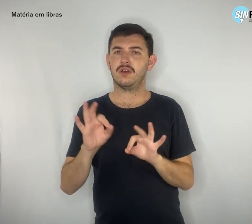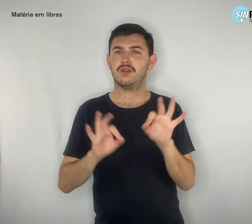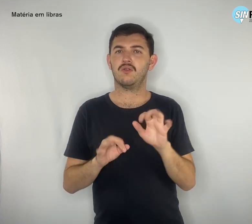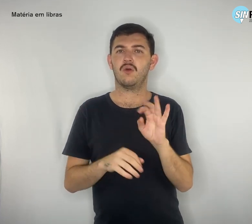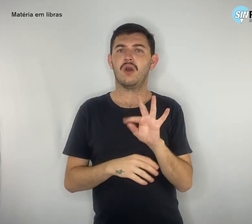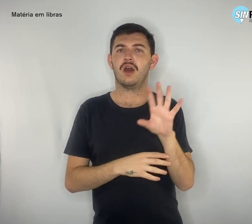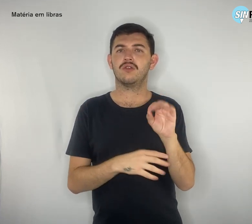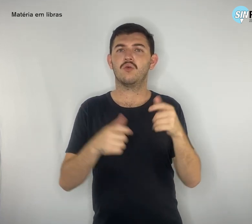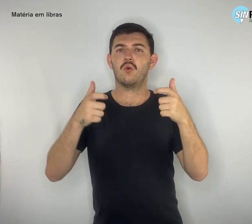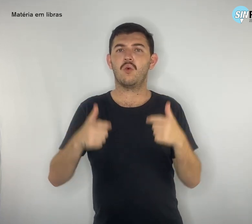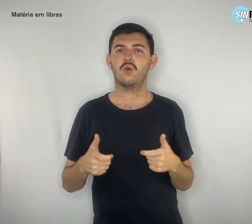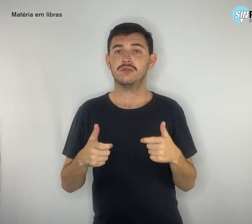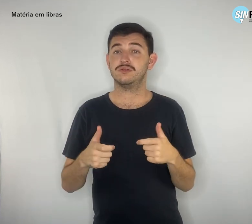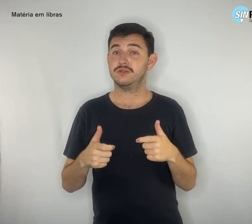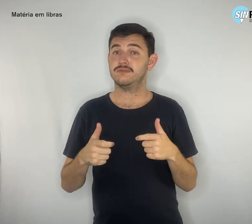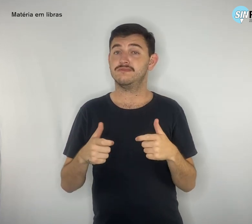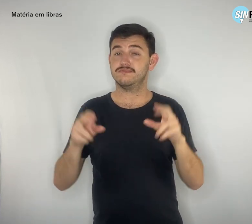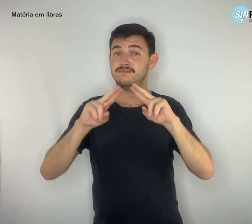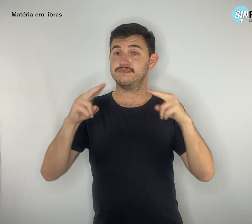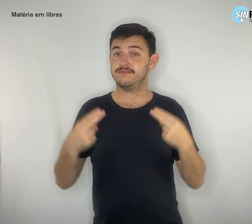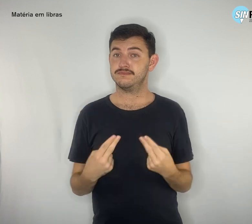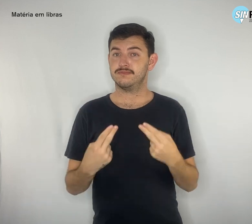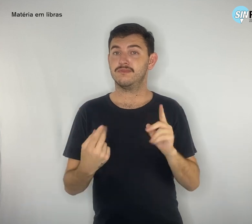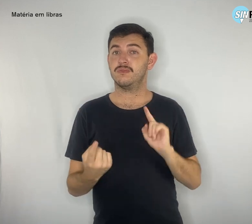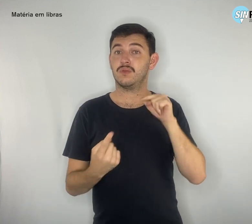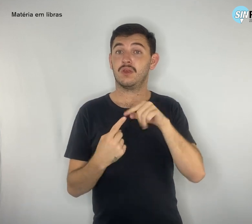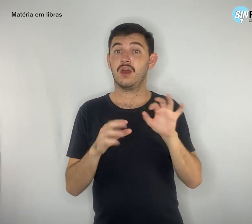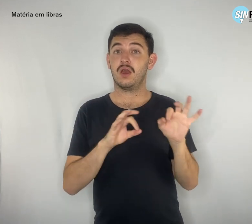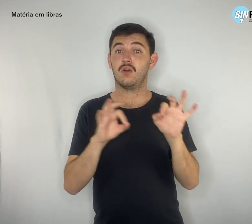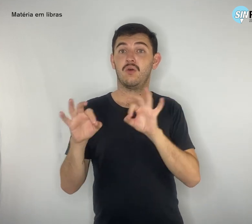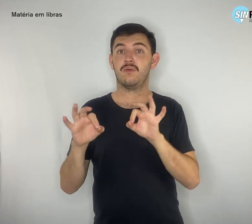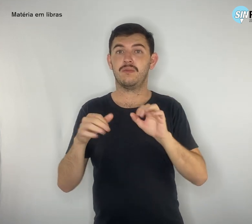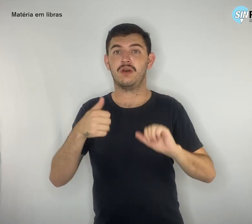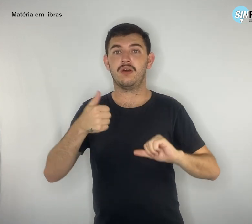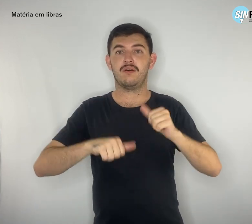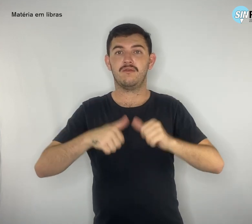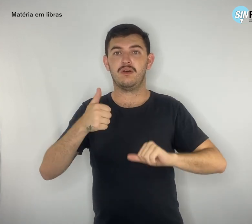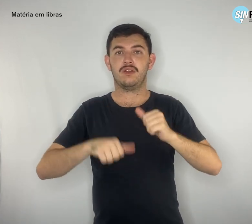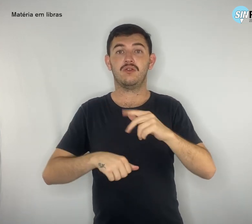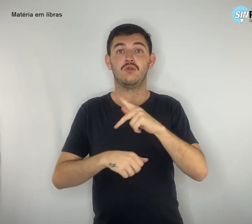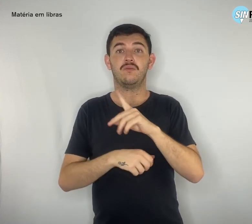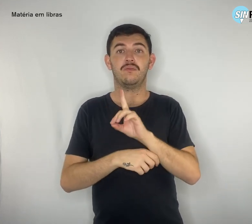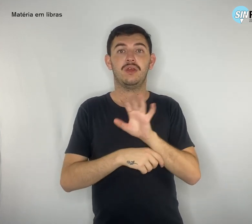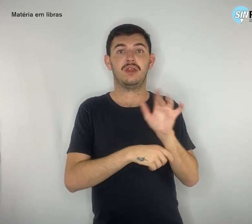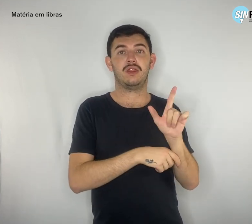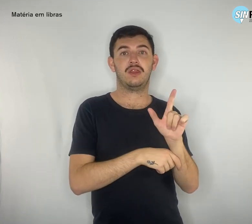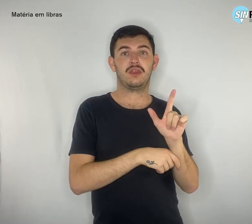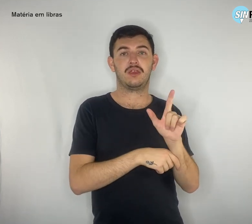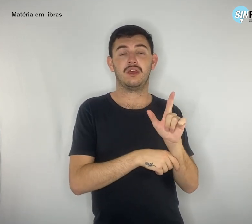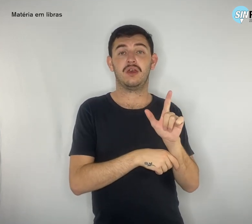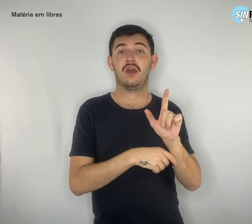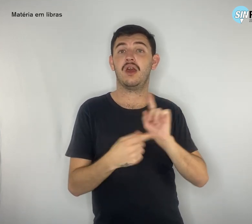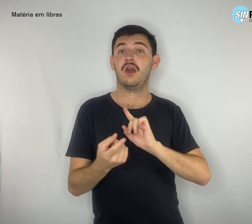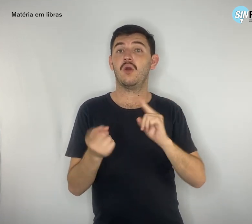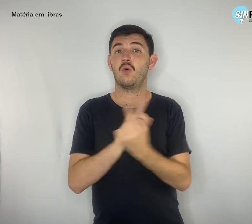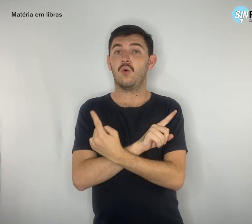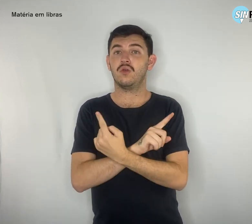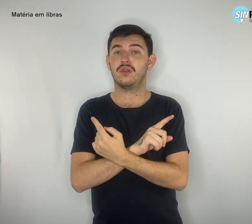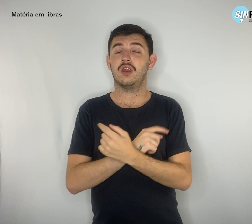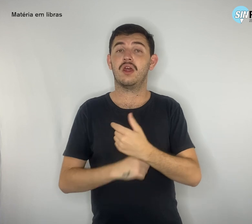para acanhar apreciação do pdl contrário a reajuste do GDF